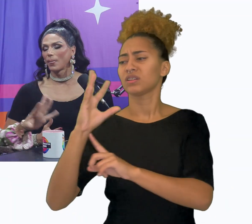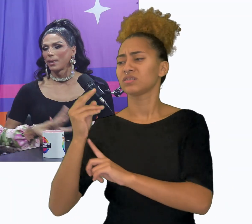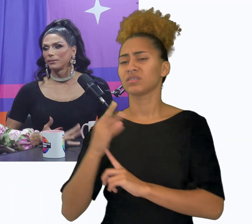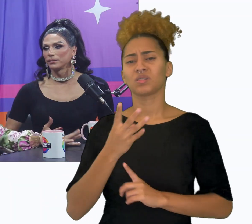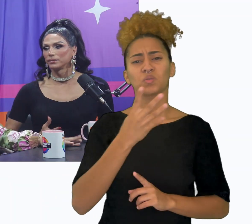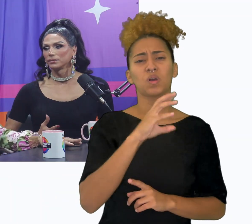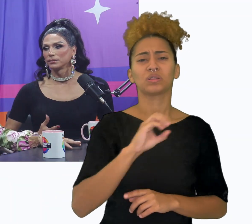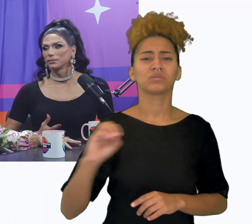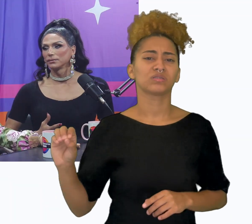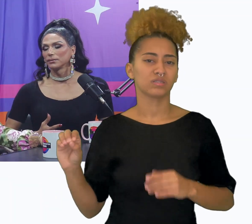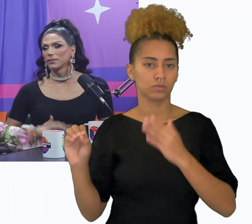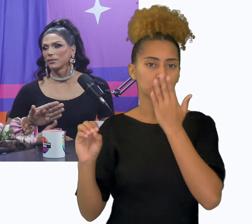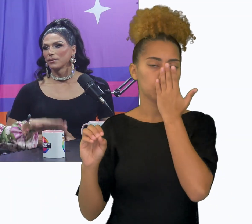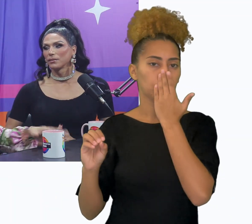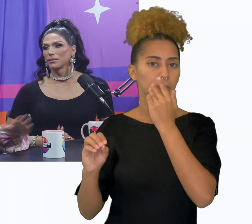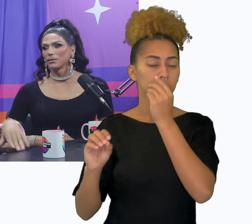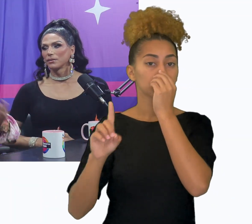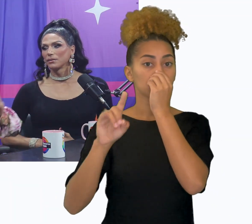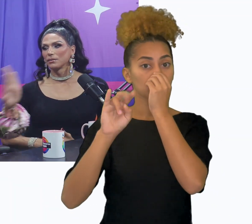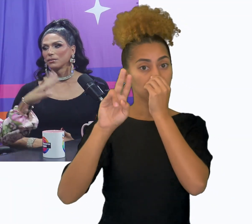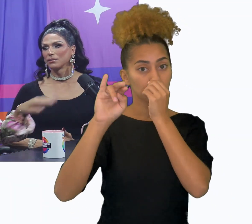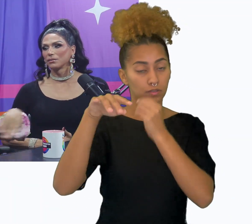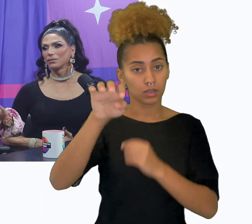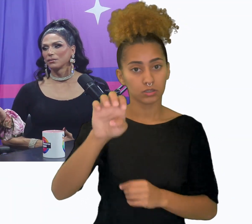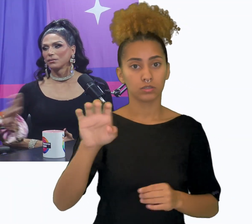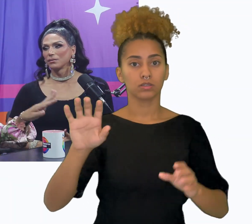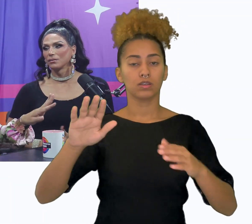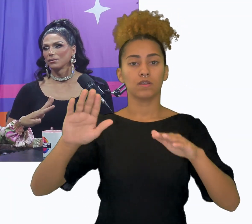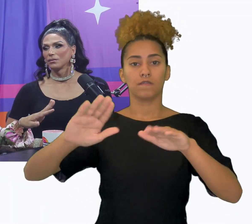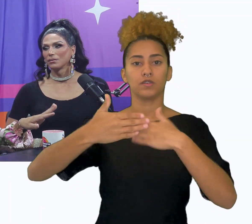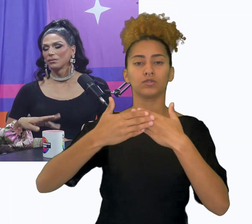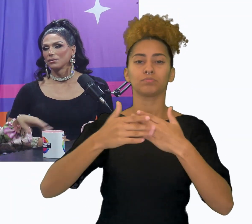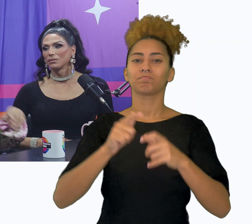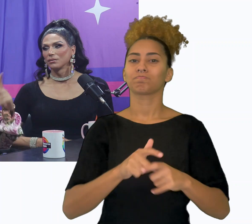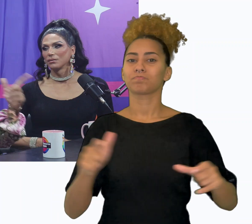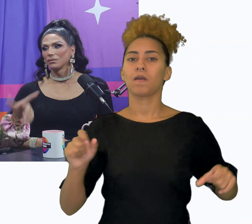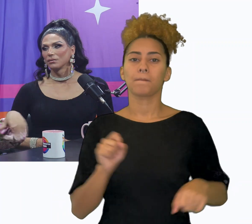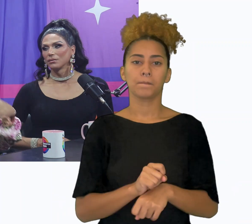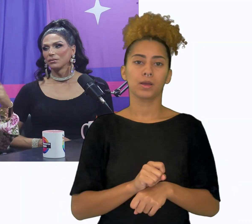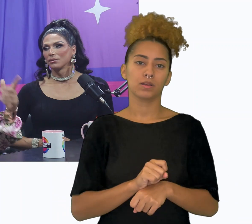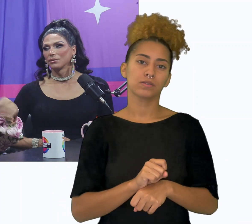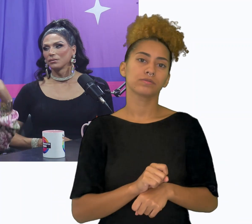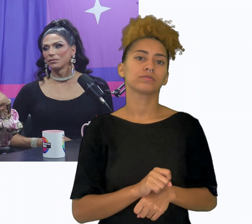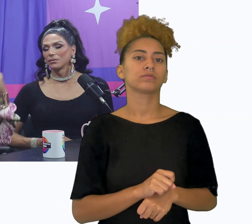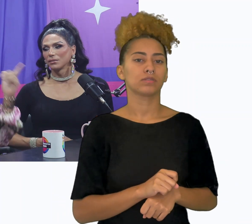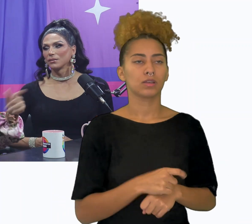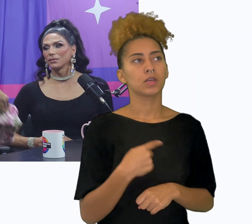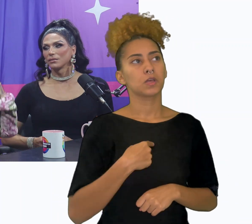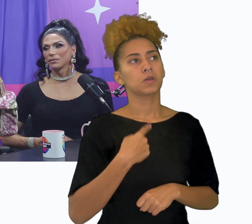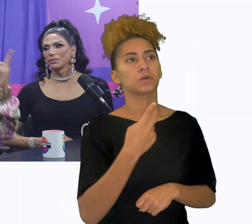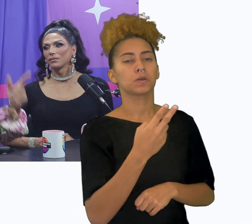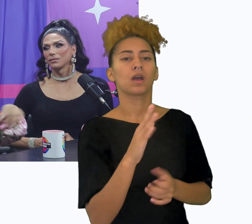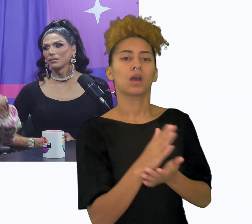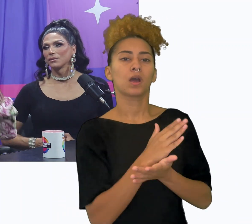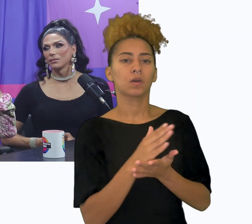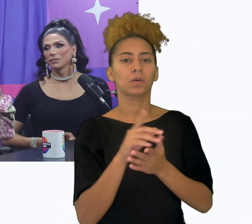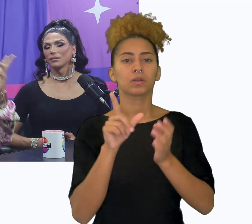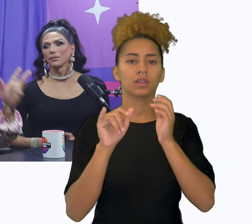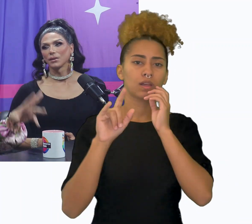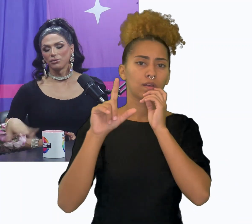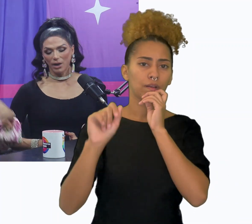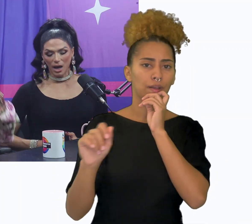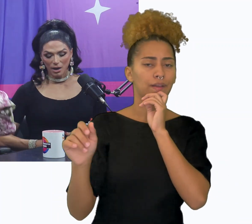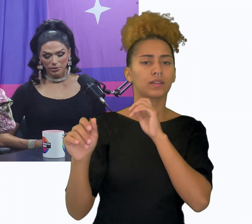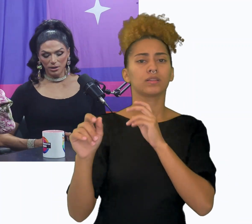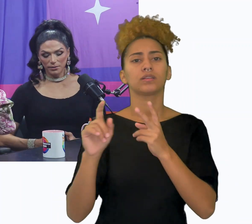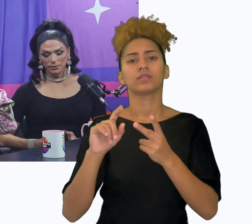muitos, uns 400, eu acho. Quando a Divine fechou, muitos pararam. só manteve aqueles memes, você, exatamente. Laila